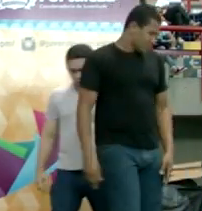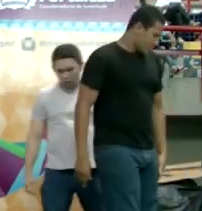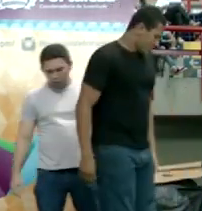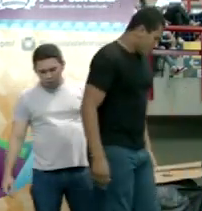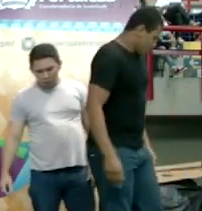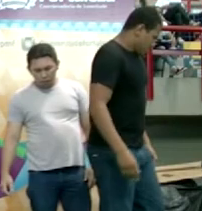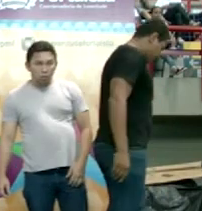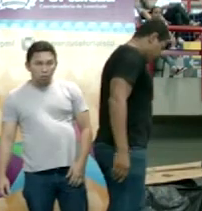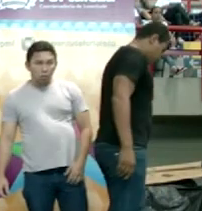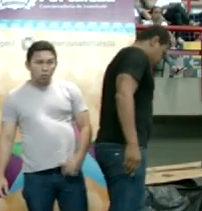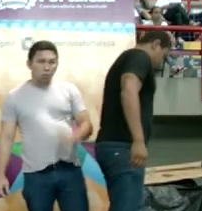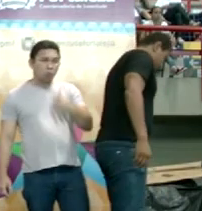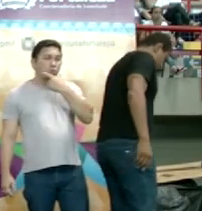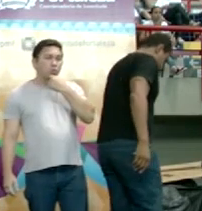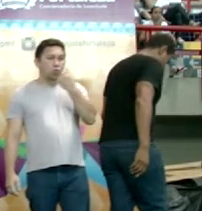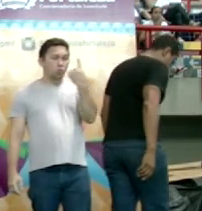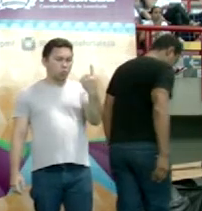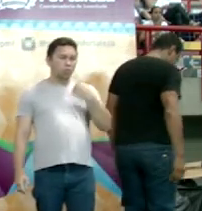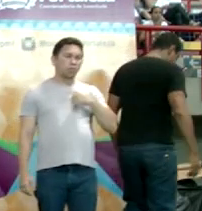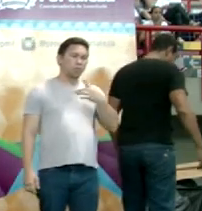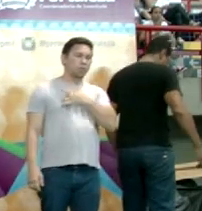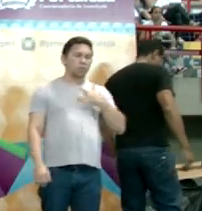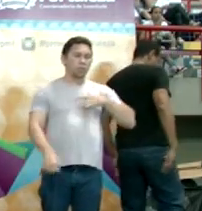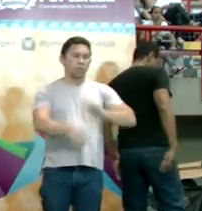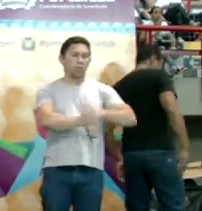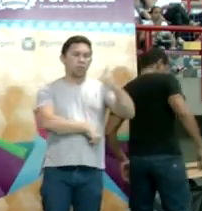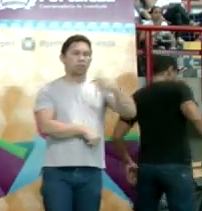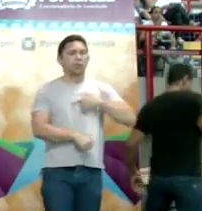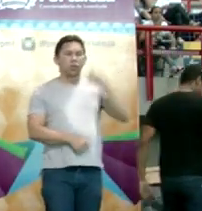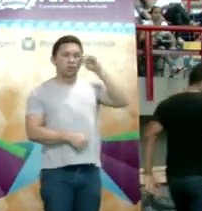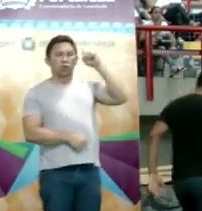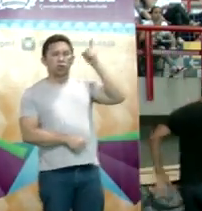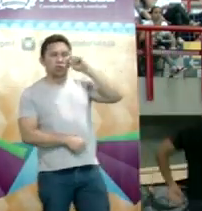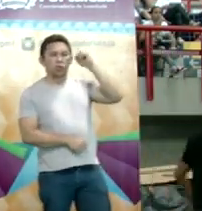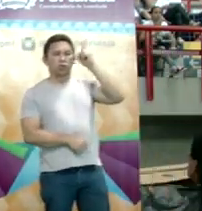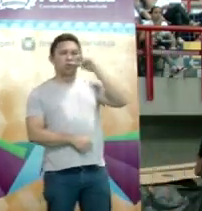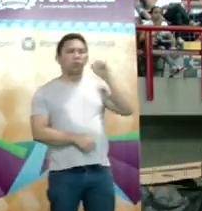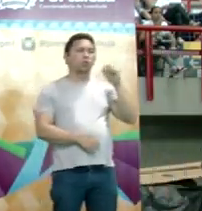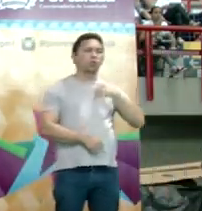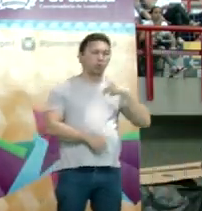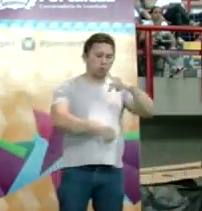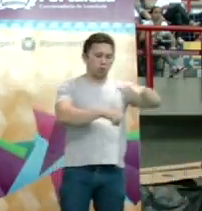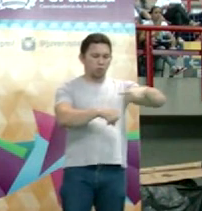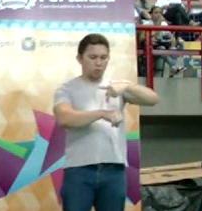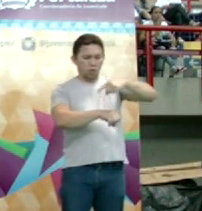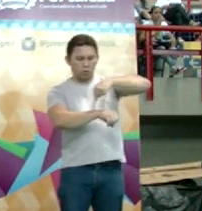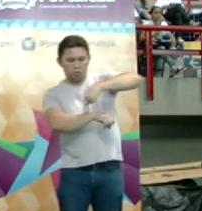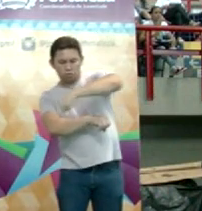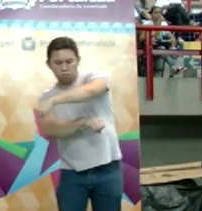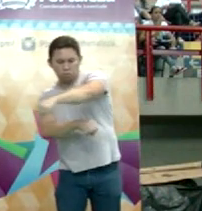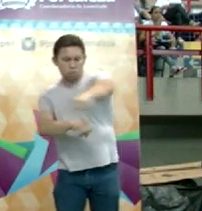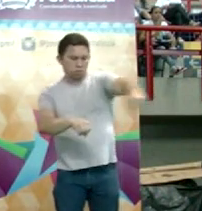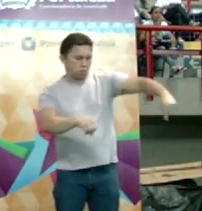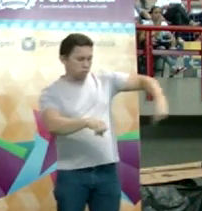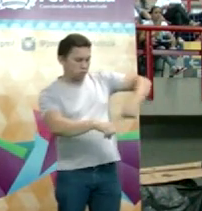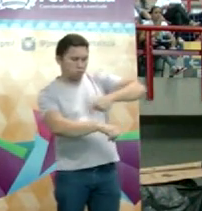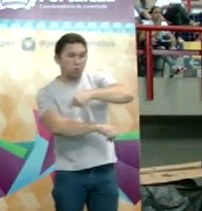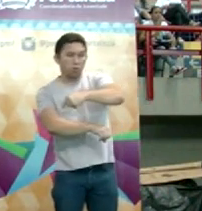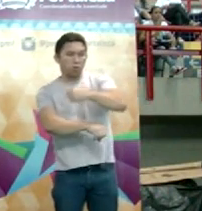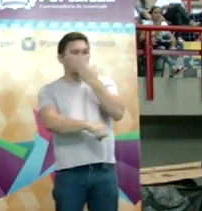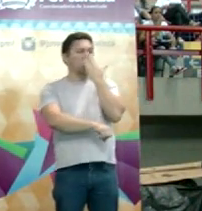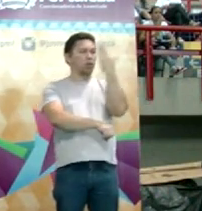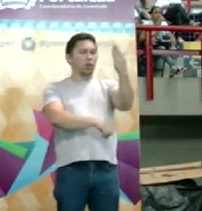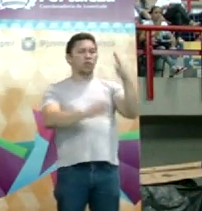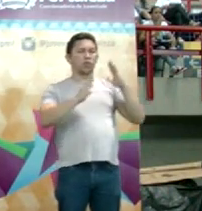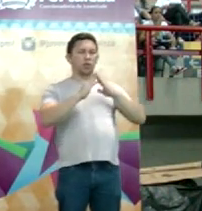determinado a melhorar a sua saúde, resolveu andar diariamente numa praça circular que há em